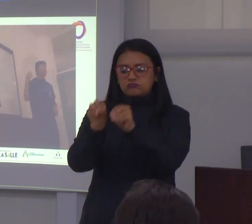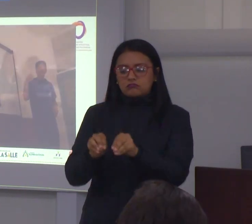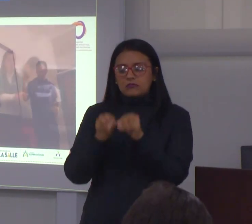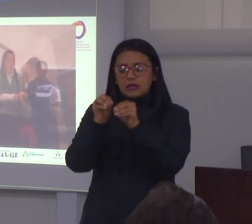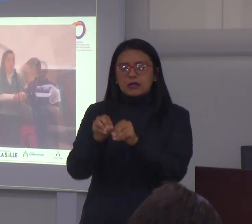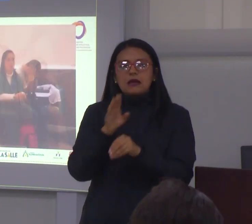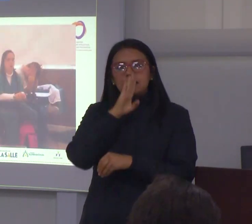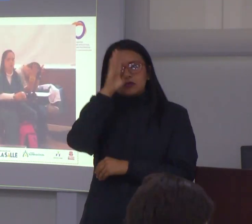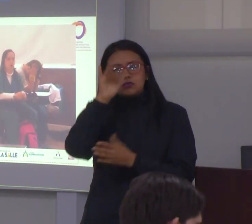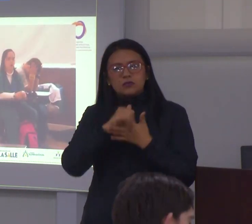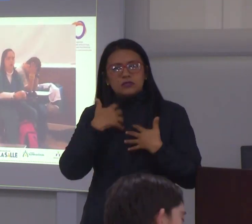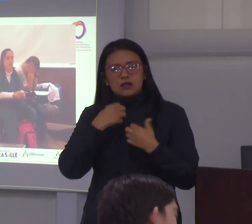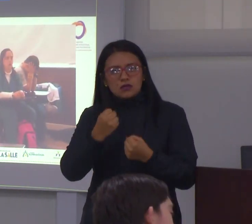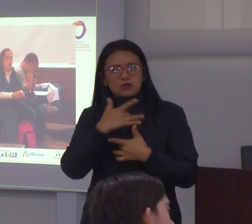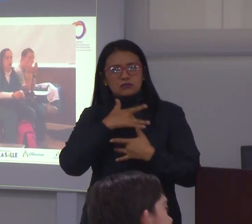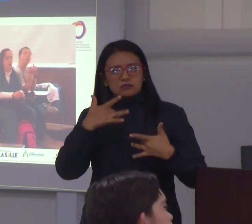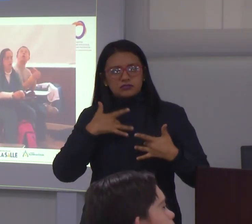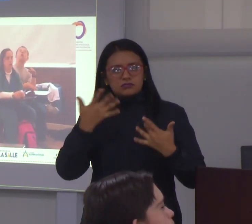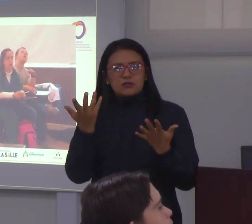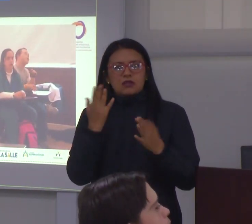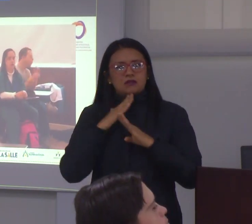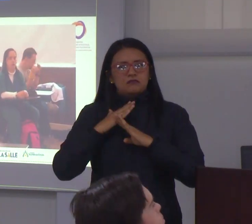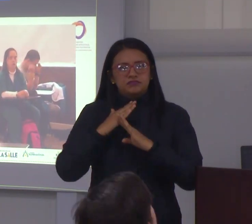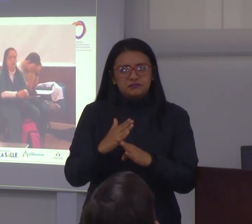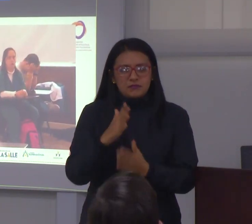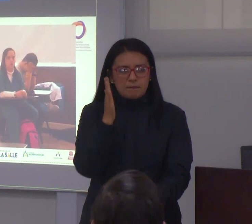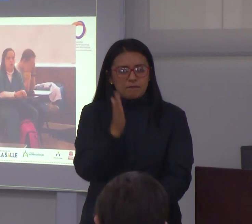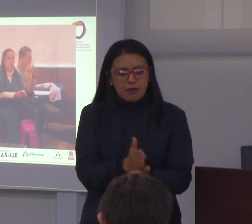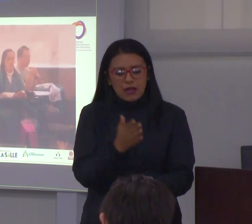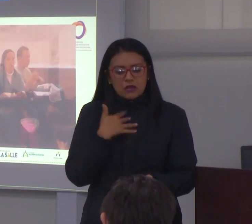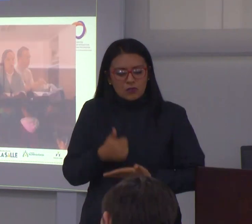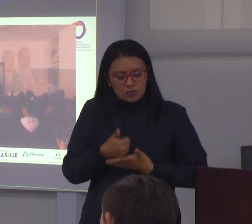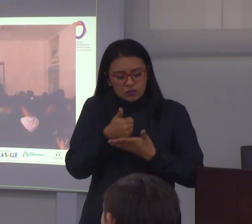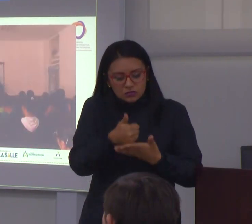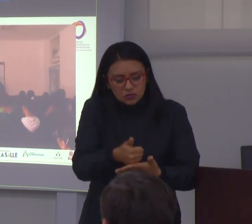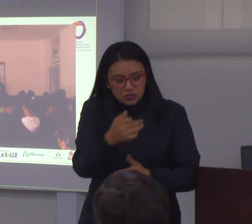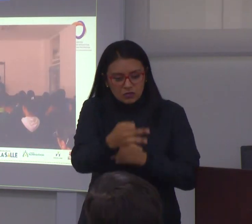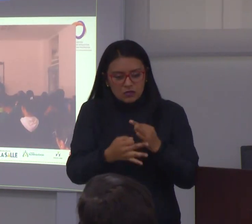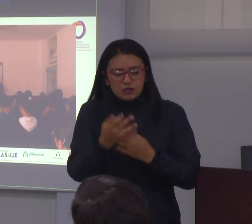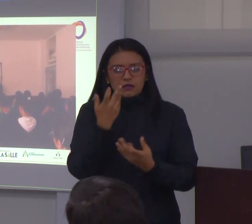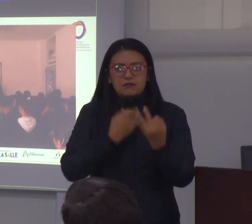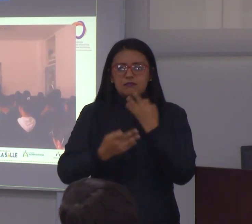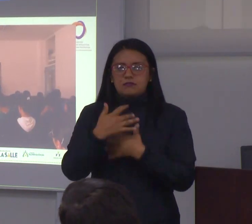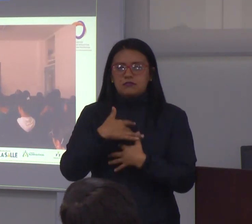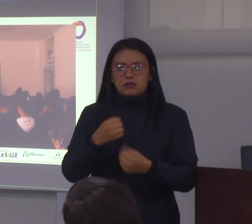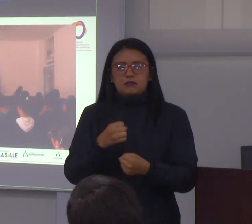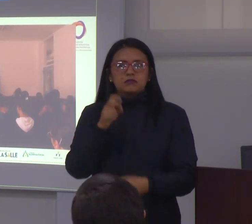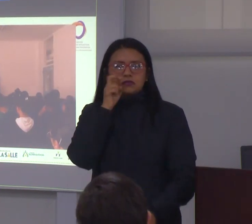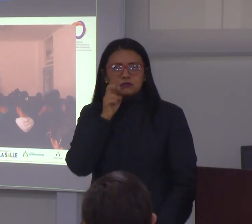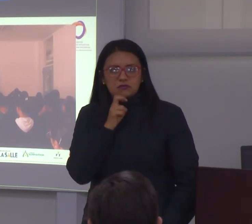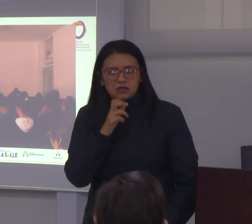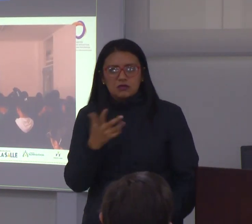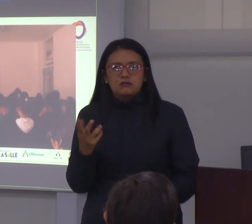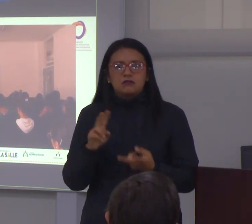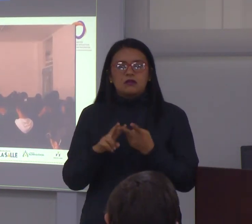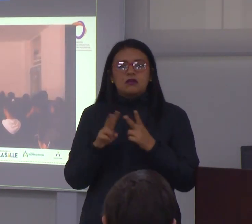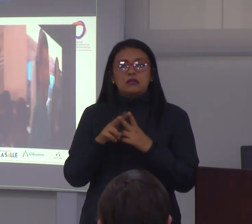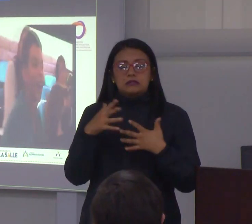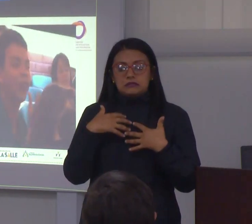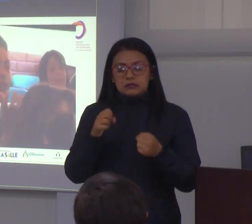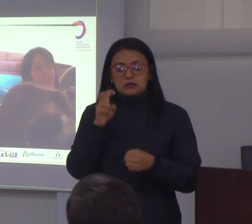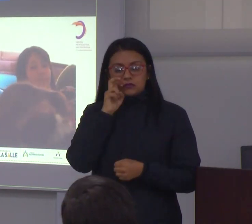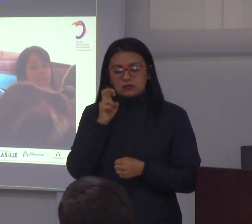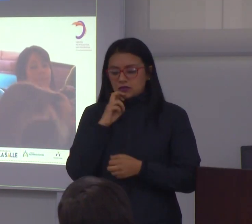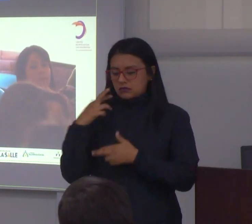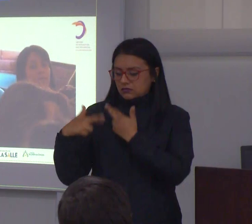hábitos saludables, prevención de accidentes, primeros auxilios, curados básicos de la salud, sexualidad, salud sexual